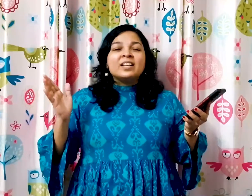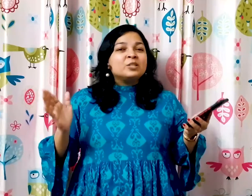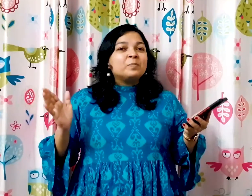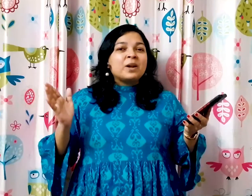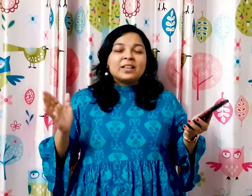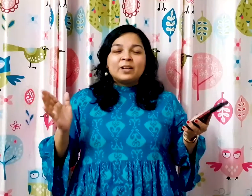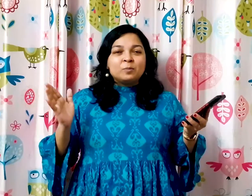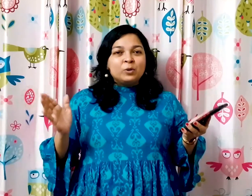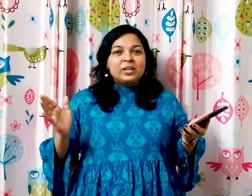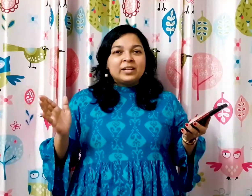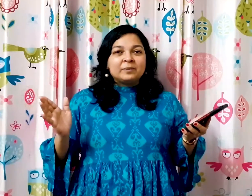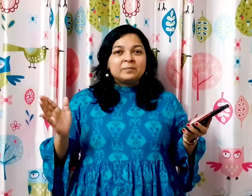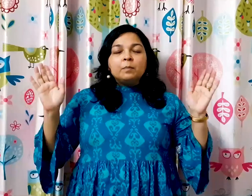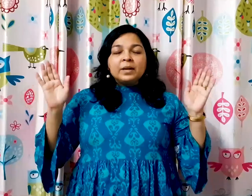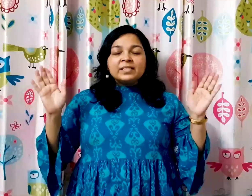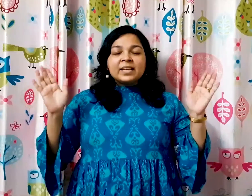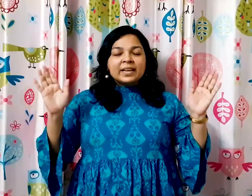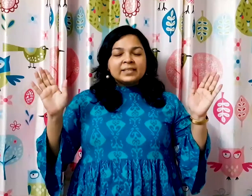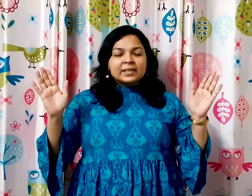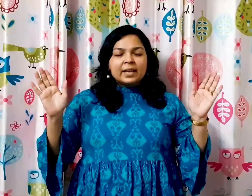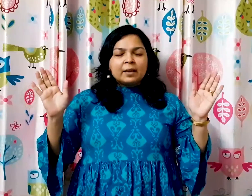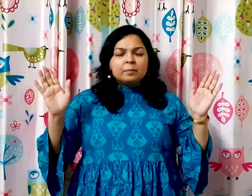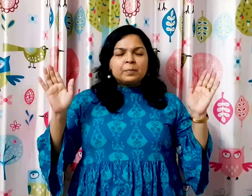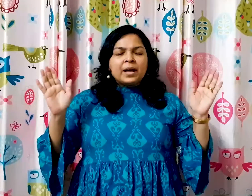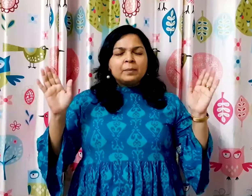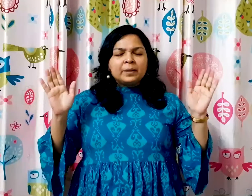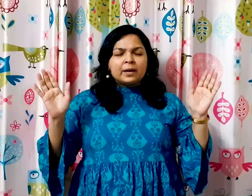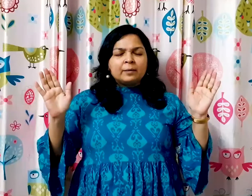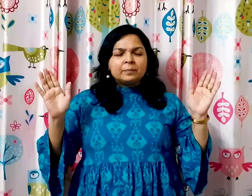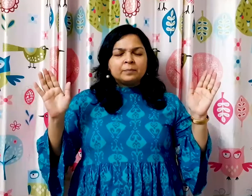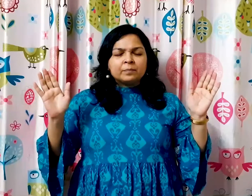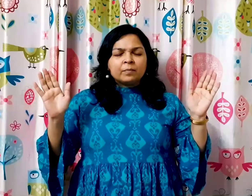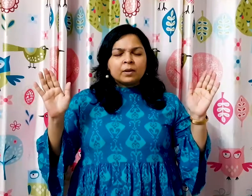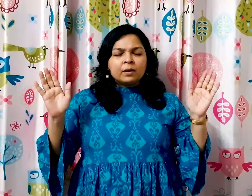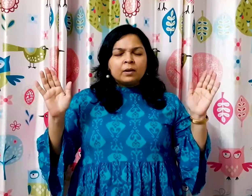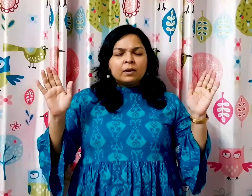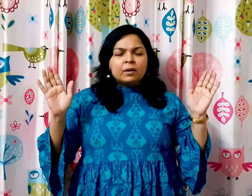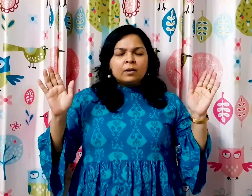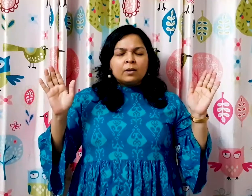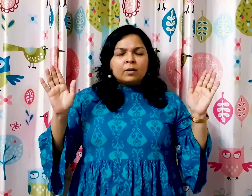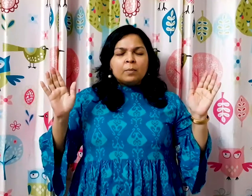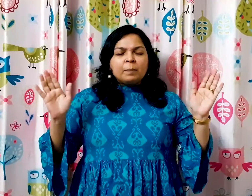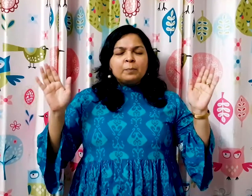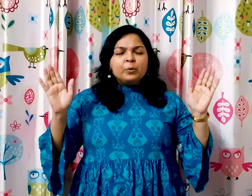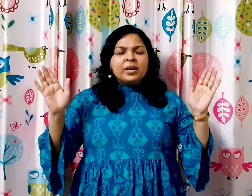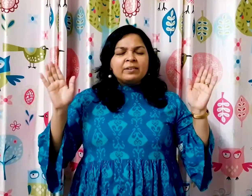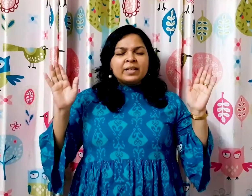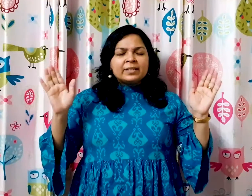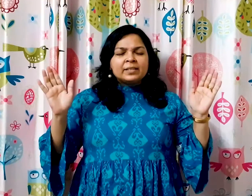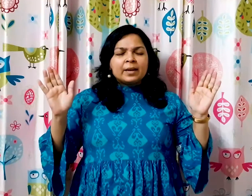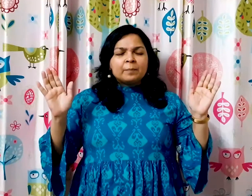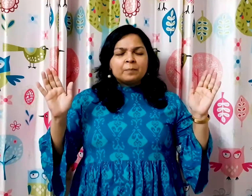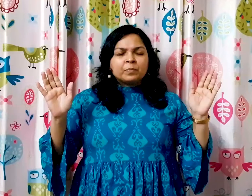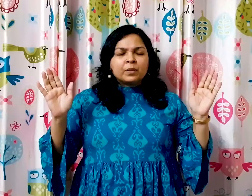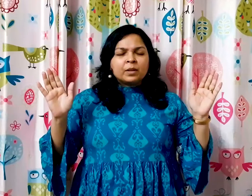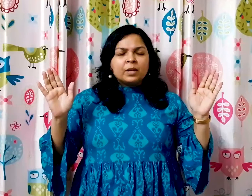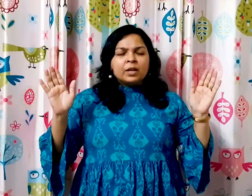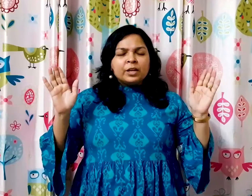साथ इस प्रार्थना को बोलिएगा। मेरे साथ कह सकते हैं, प्यारे पिता, मैं अपने पूरे हृदय